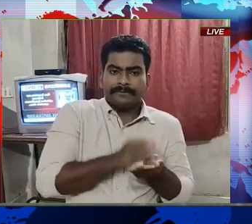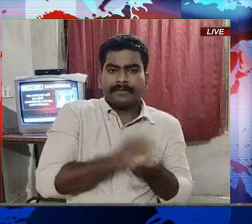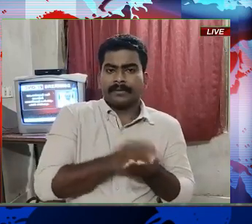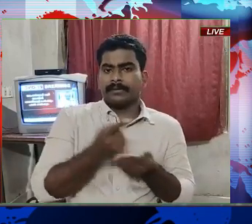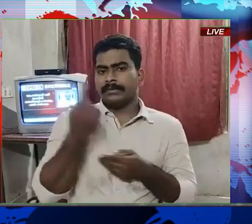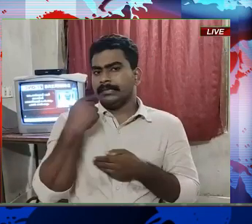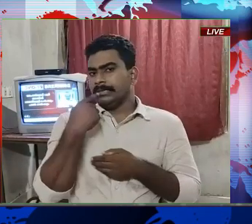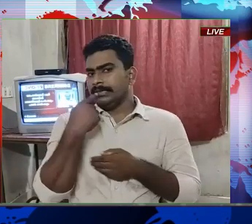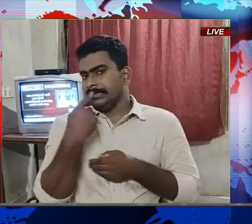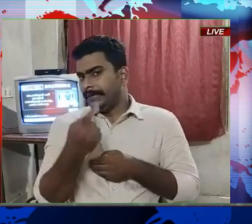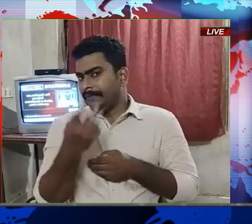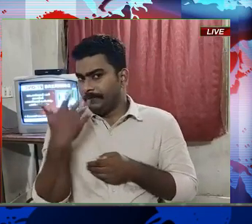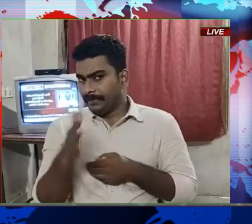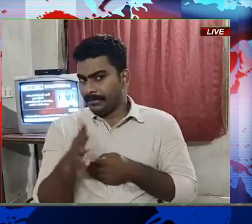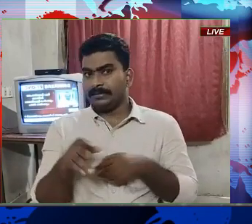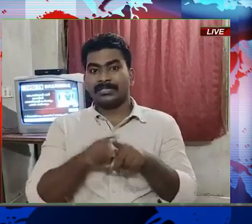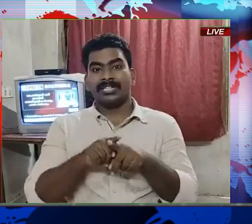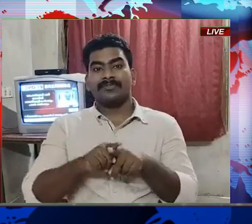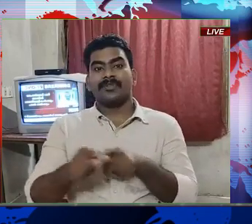ഇക്കാര്യത്തിൽ വ്യക്തമായി